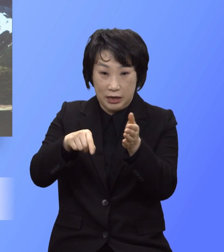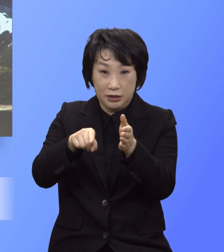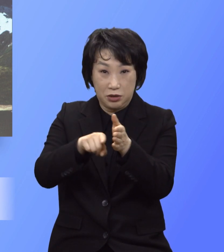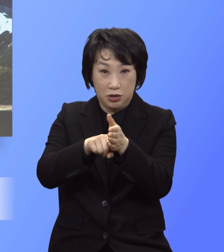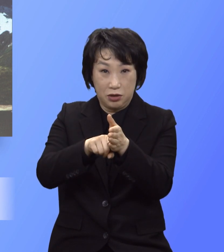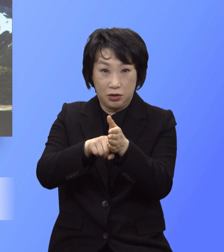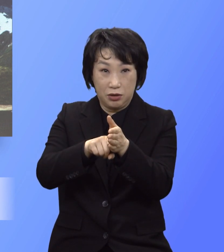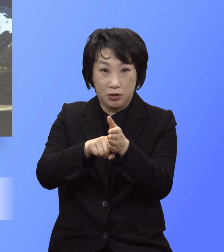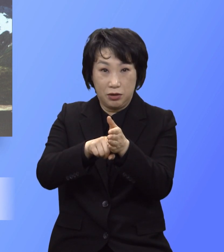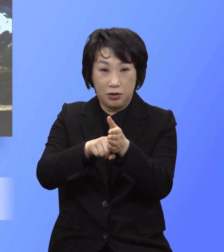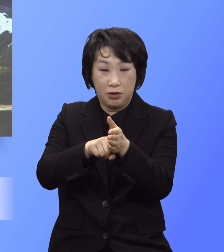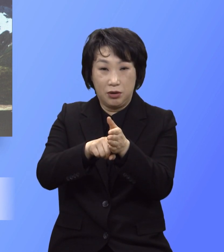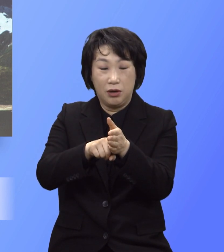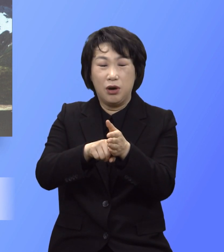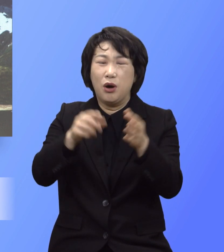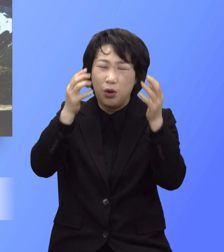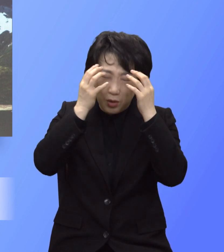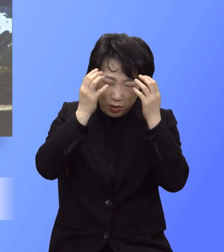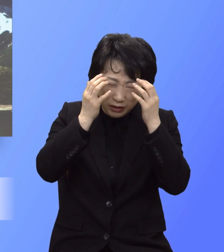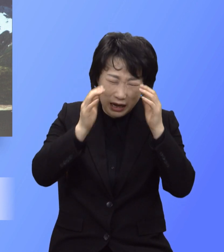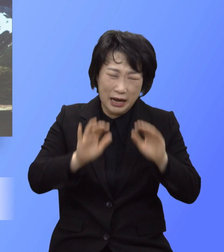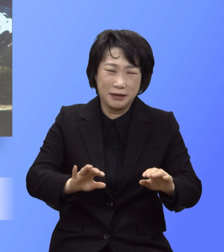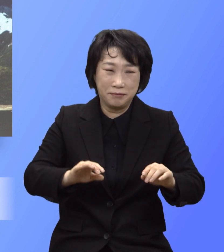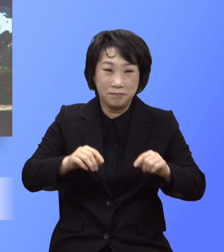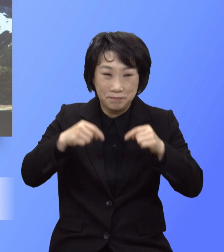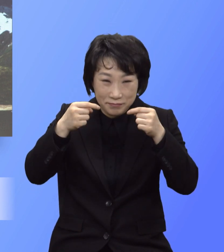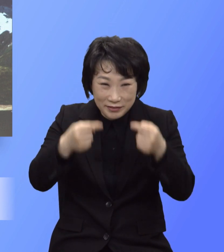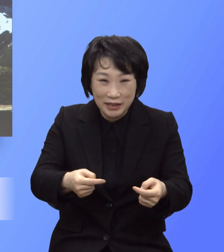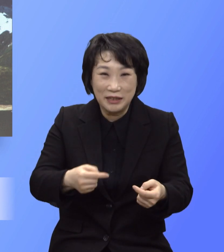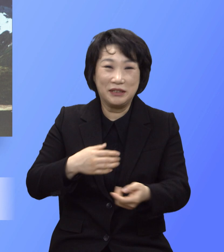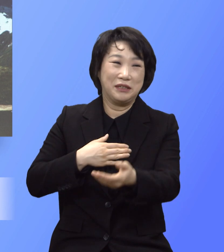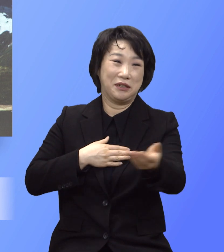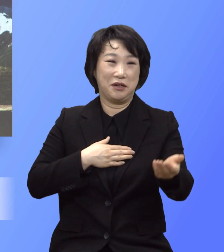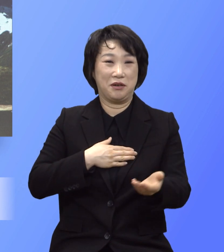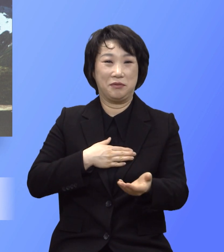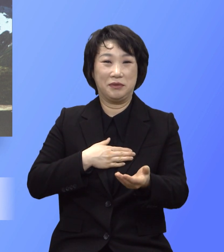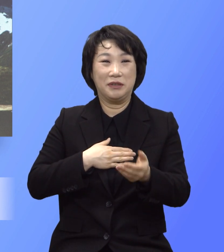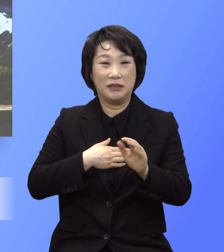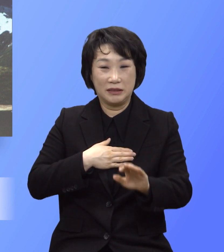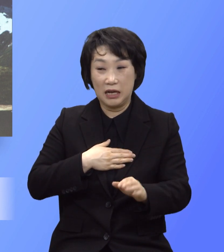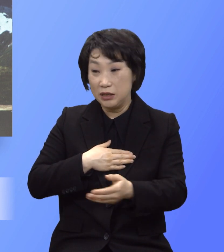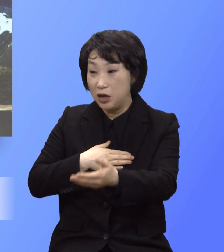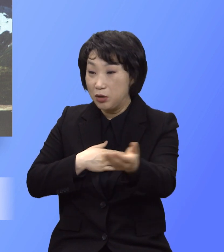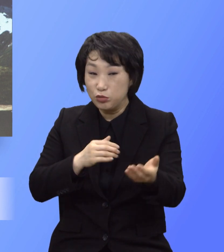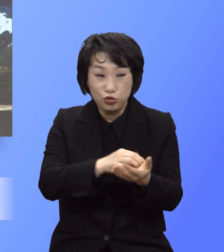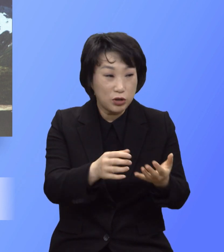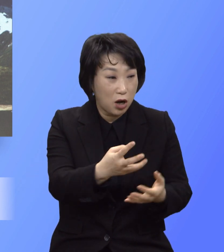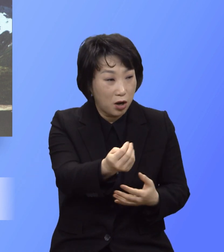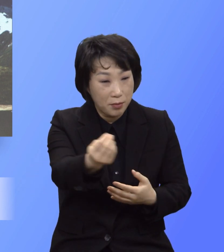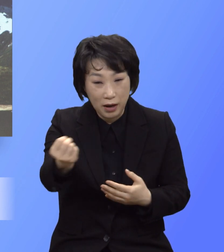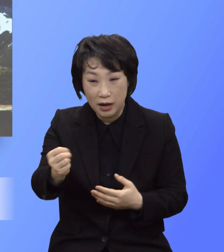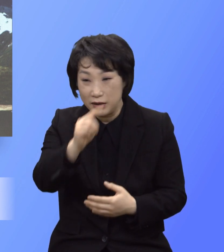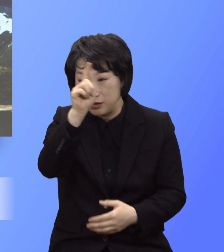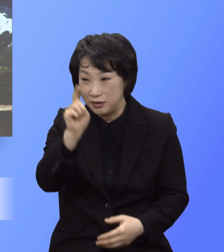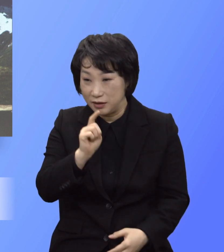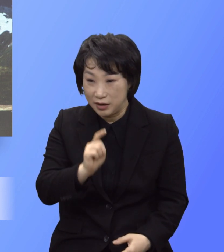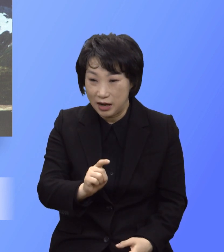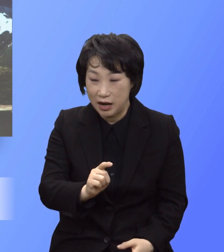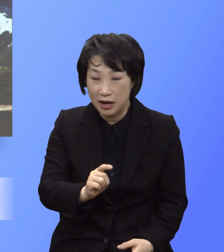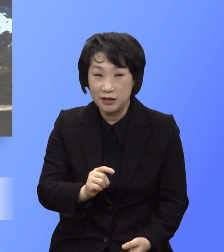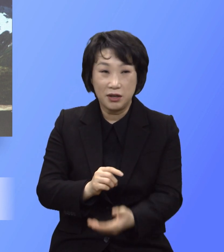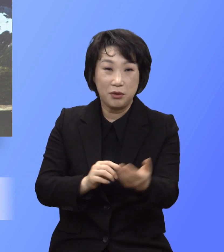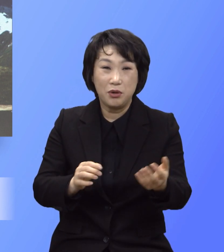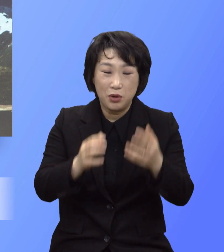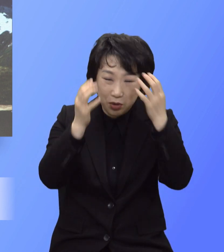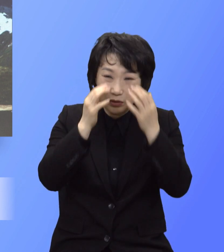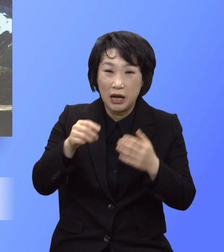위해서 고난에 동참하는 자가 여기는 얼마나 되겠으며, 고난이